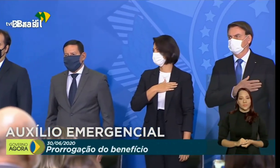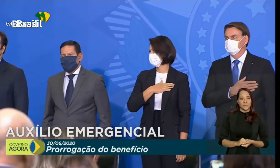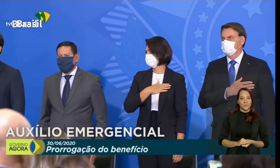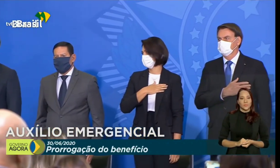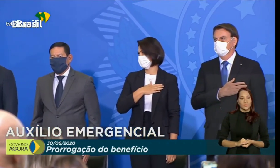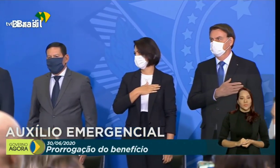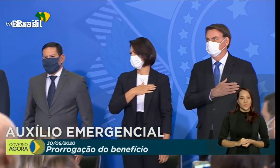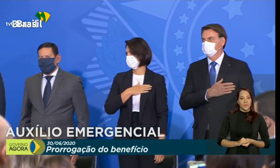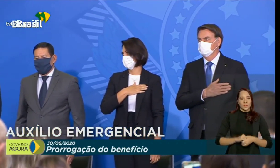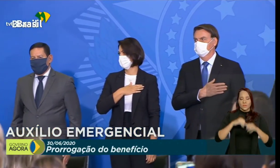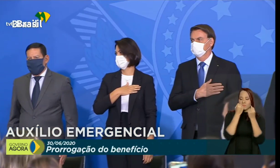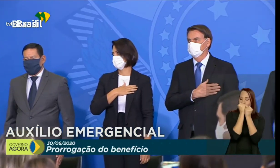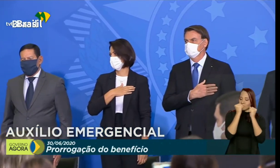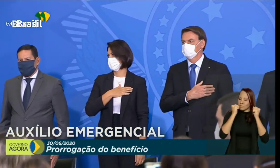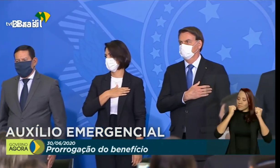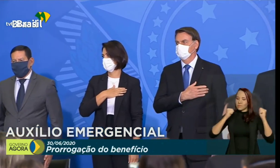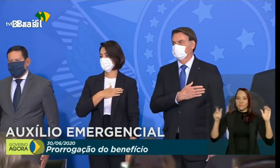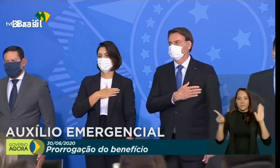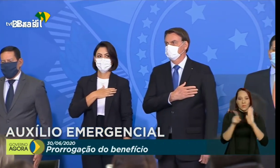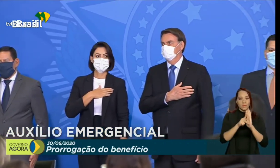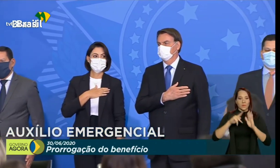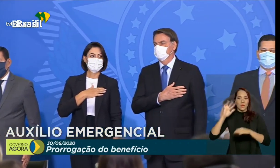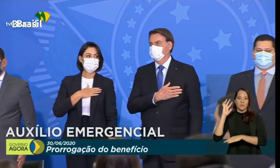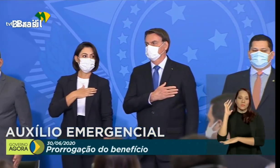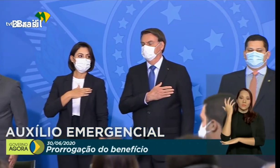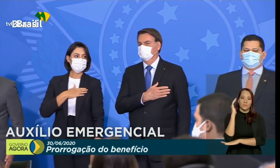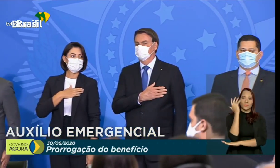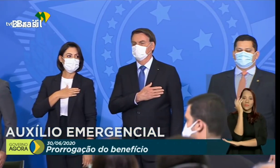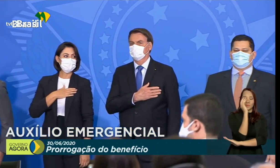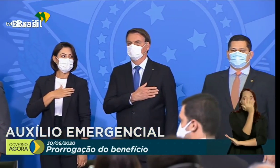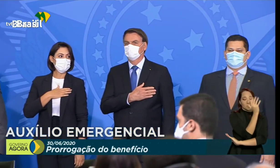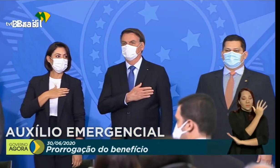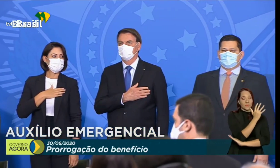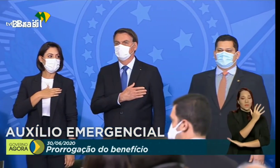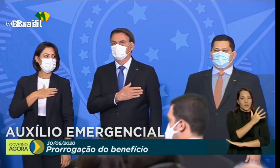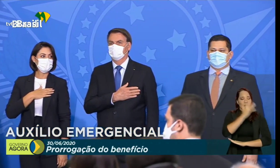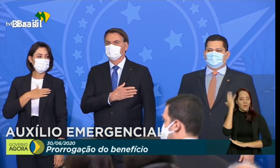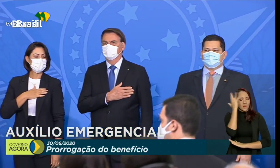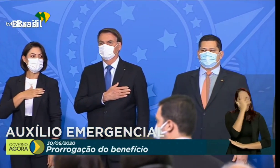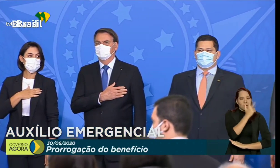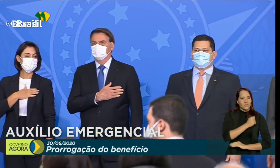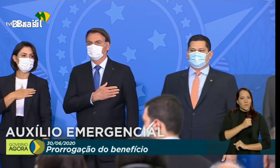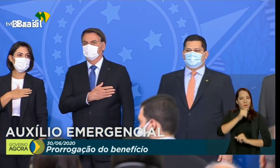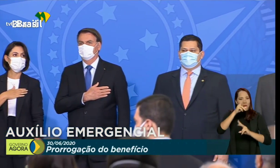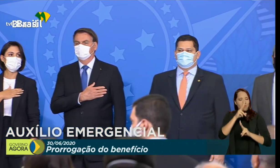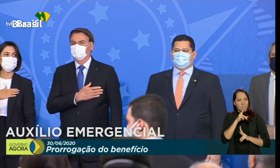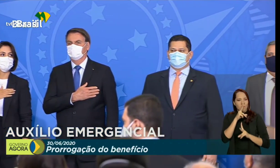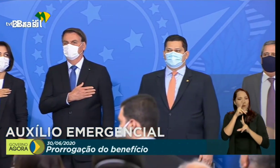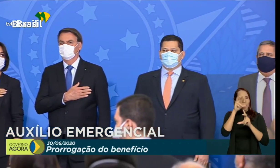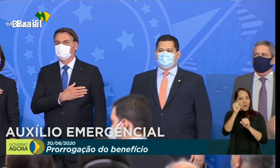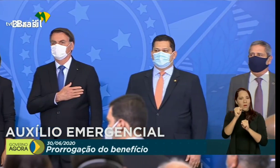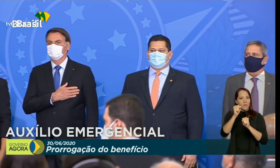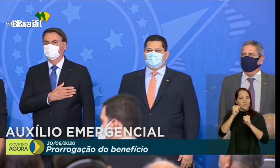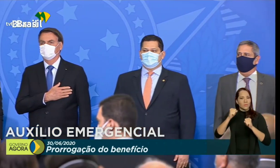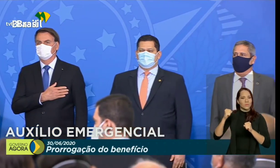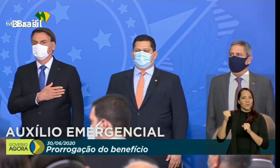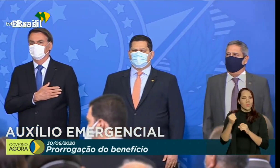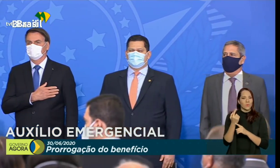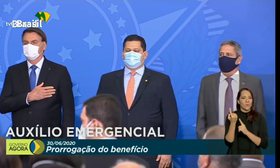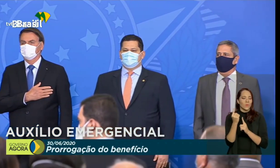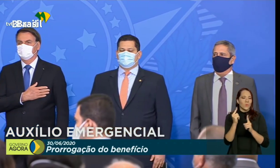resplandece. Gigante pela nova natureza, estrela sorte